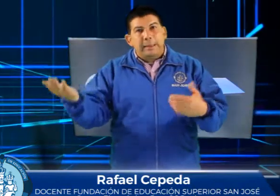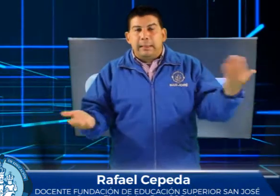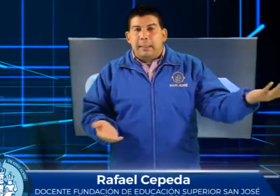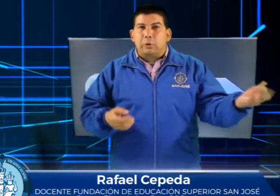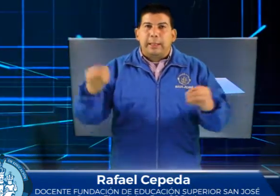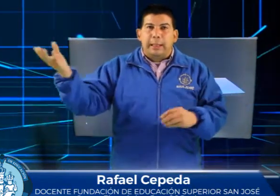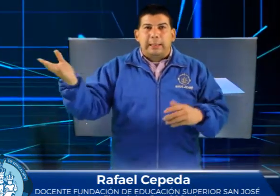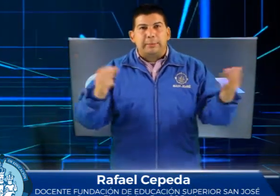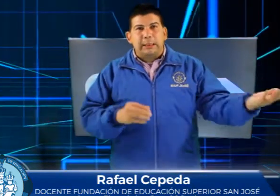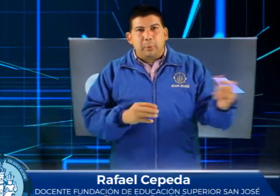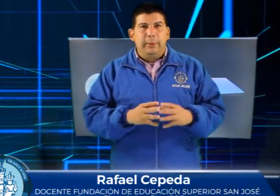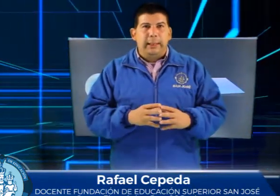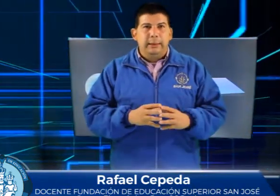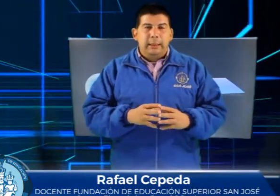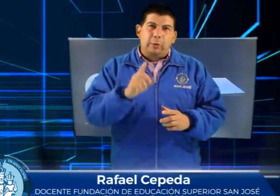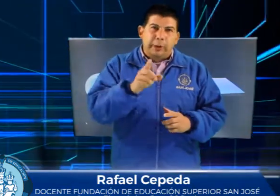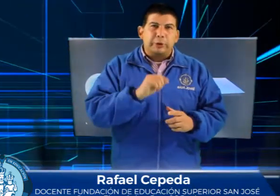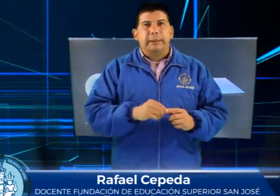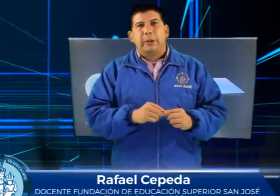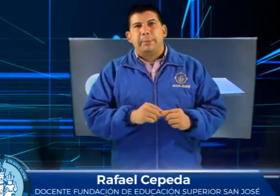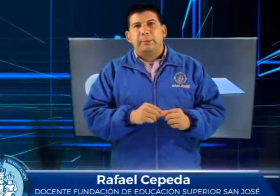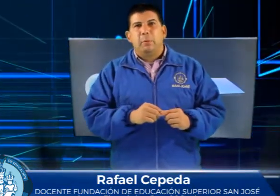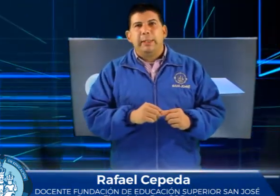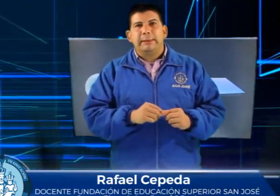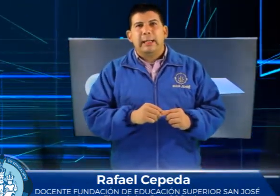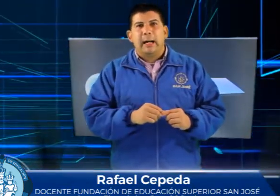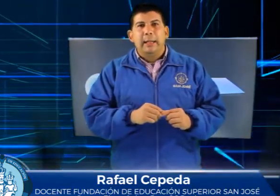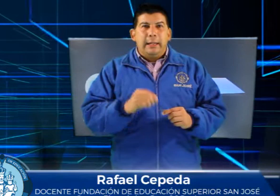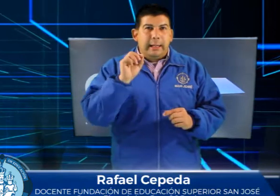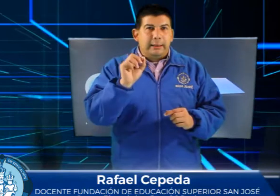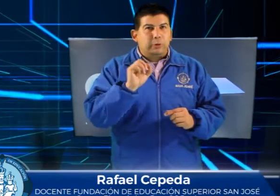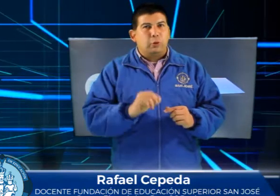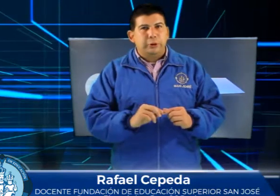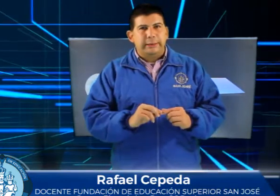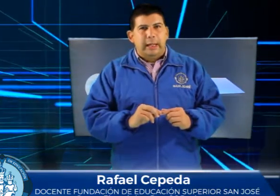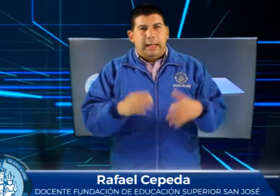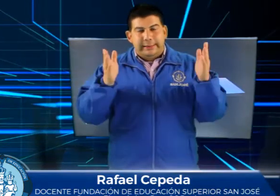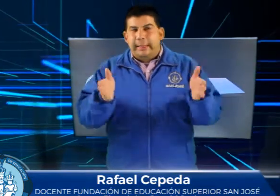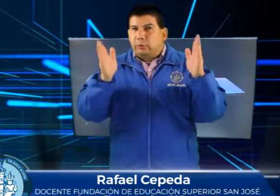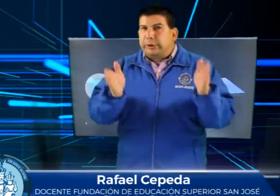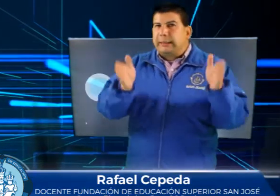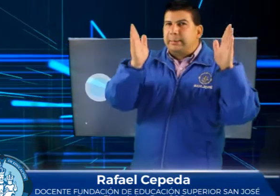mantenimiento de las empresas públicas recordemos que dentro de las empresas públicas está el sector justicia hacer que la justicia sea más